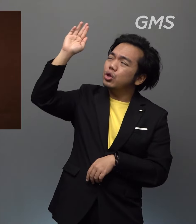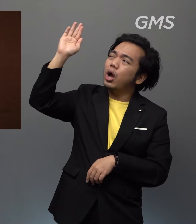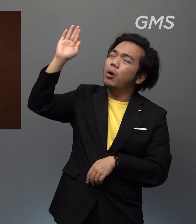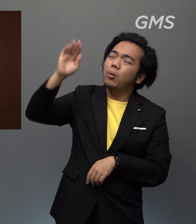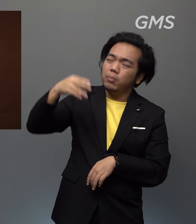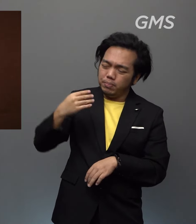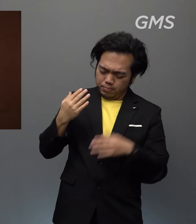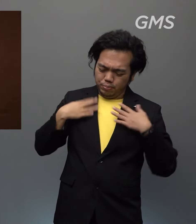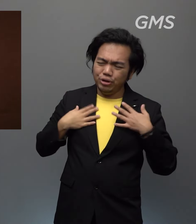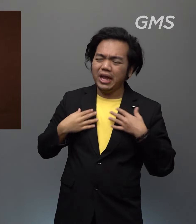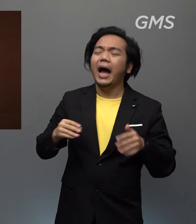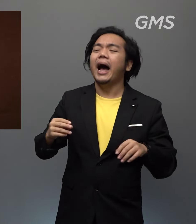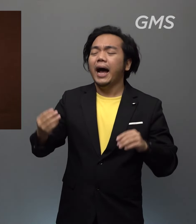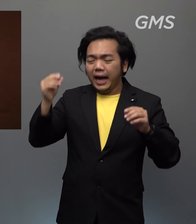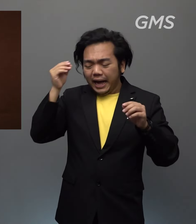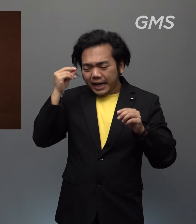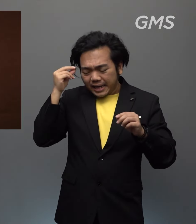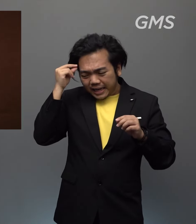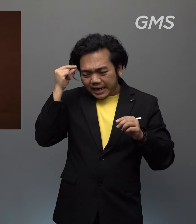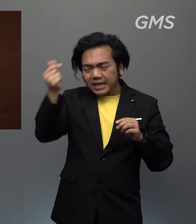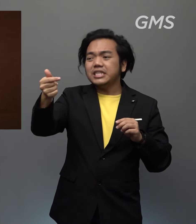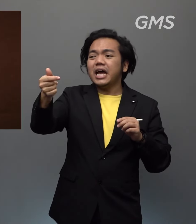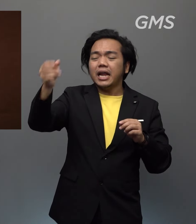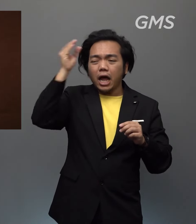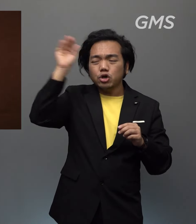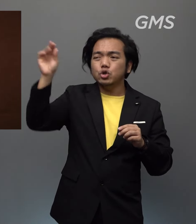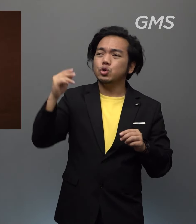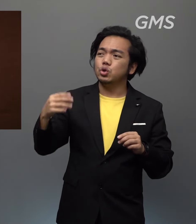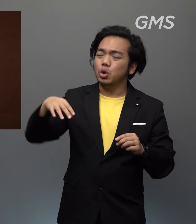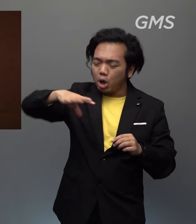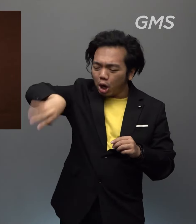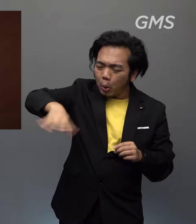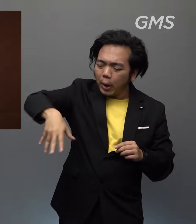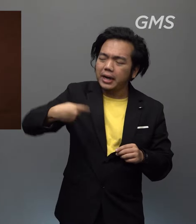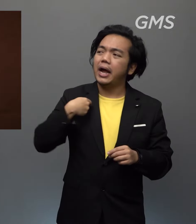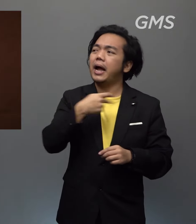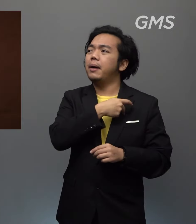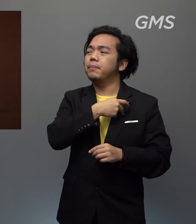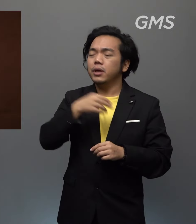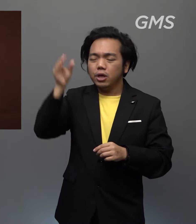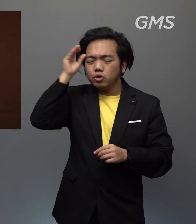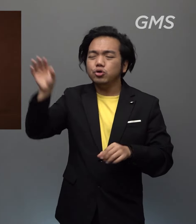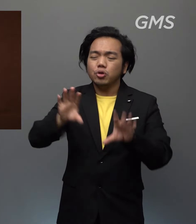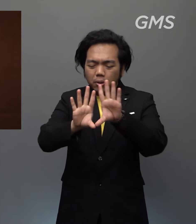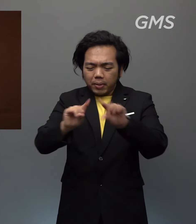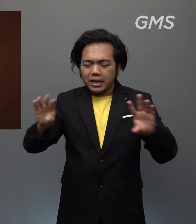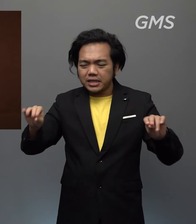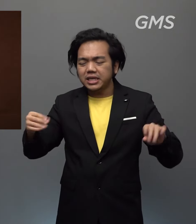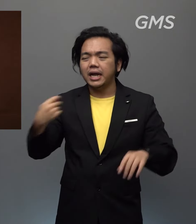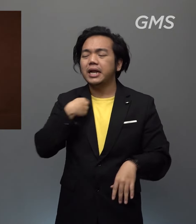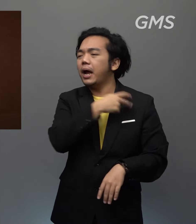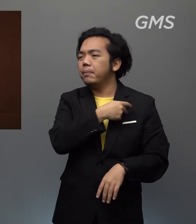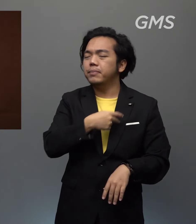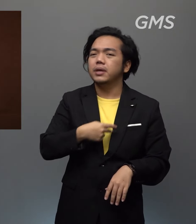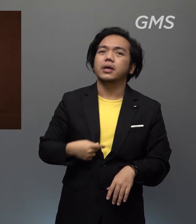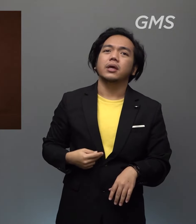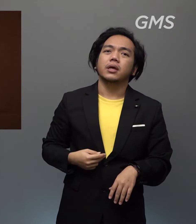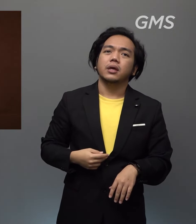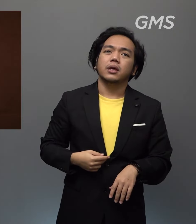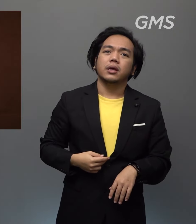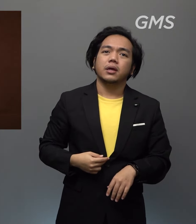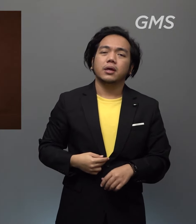atas keuangan kami, atas rumah tangga kami, atas rancangan-rancangan atau plan atau goal yang kami ingin capai. Tuhan